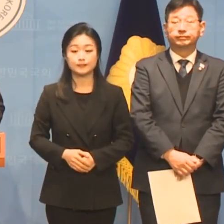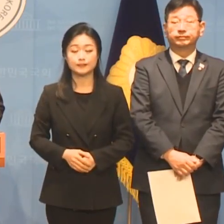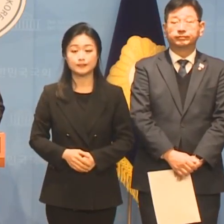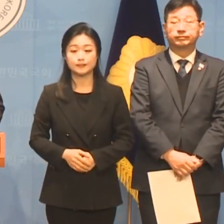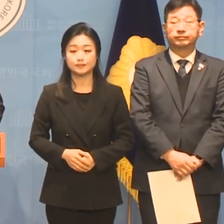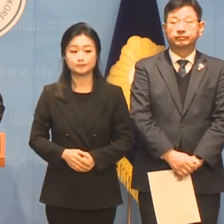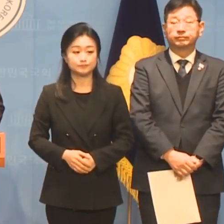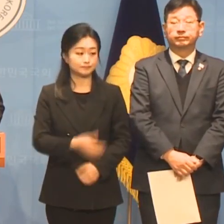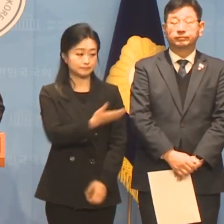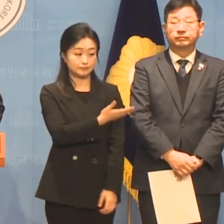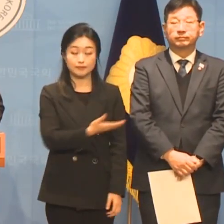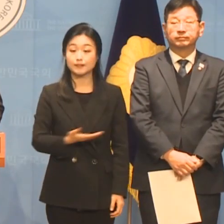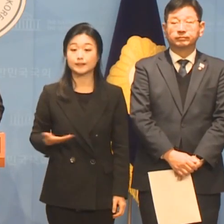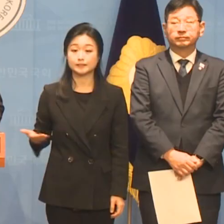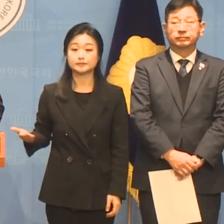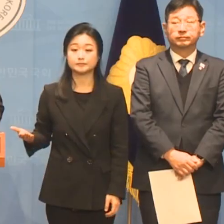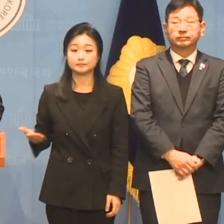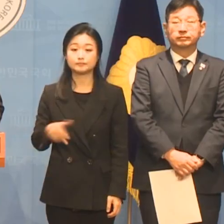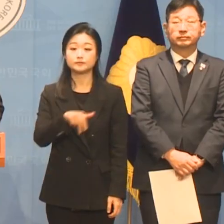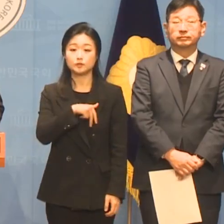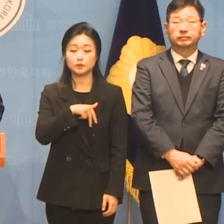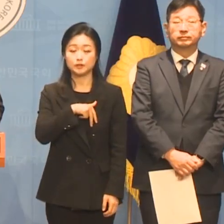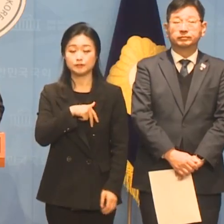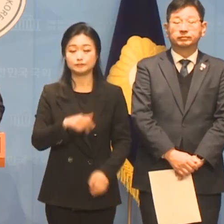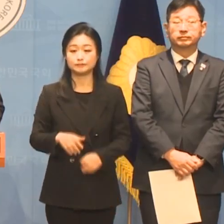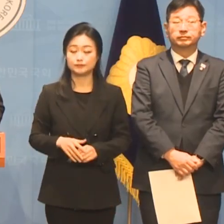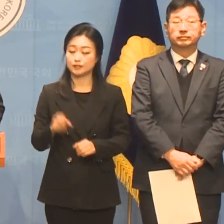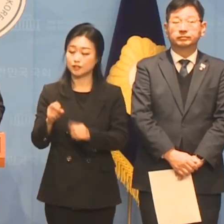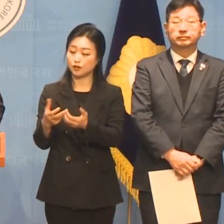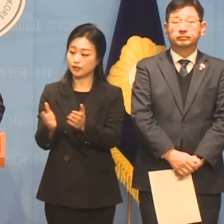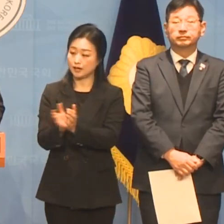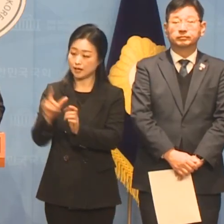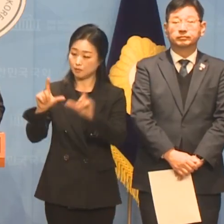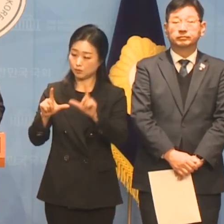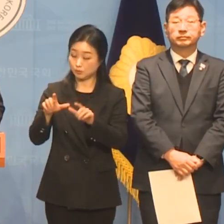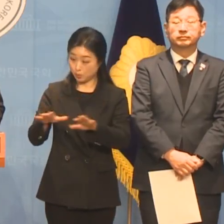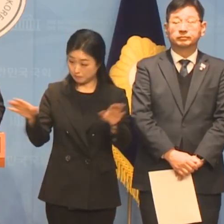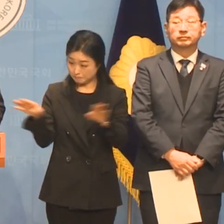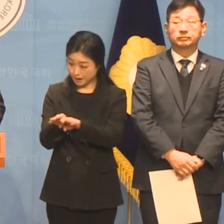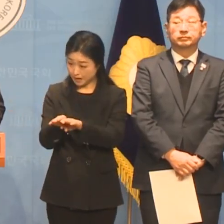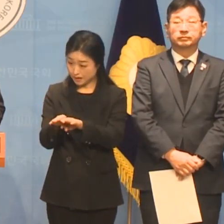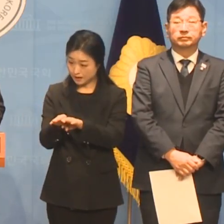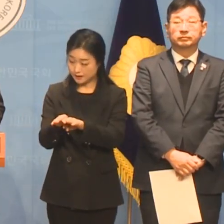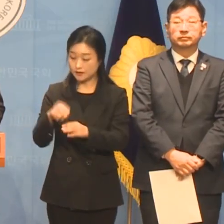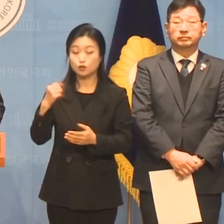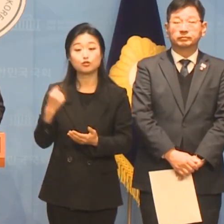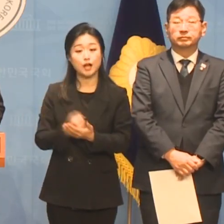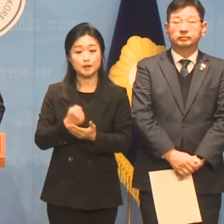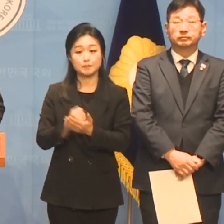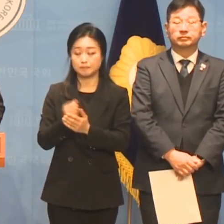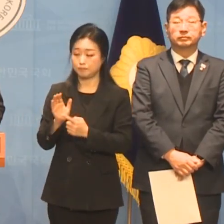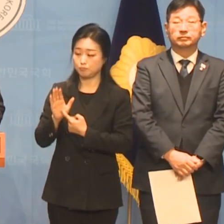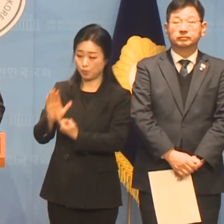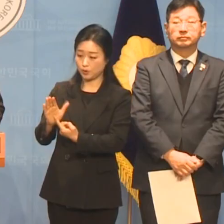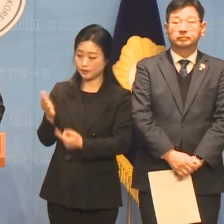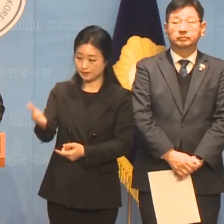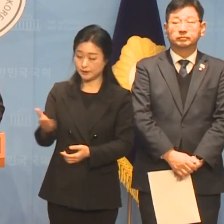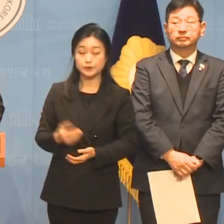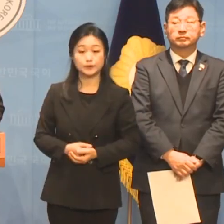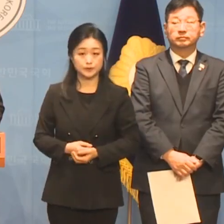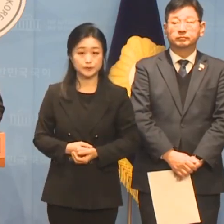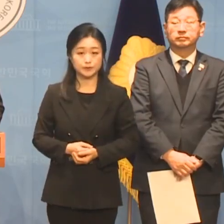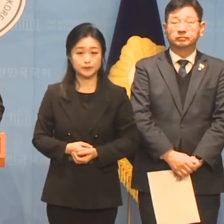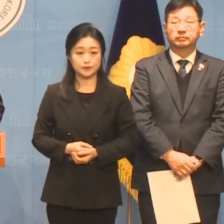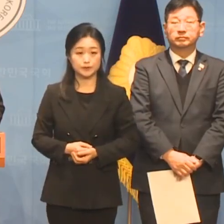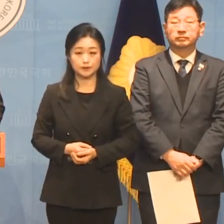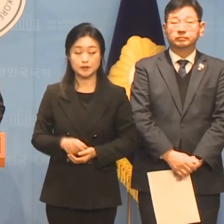야당 의원들 일동은 이 정부 여당의 불참에 대해서 유감을 표하면서 거기에